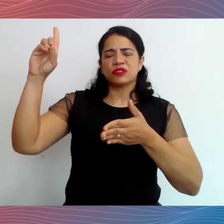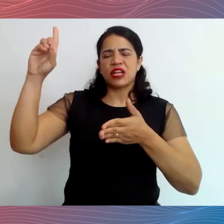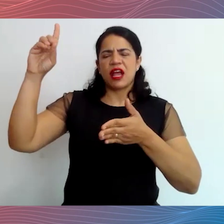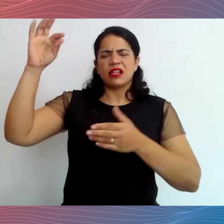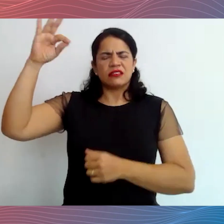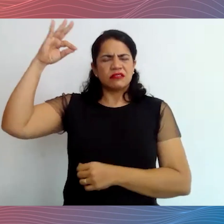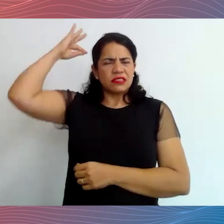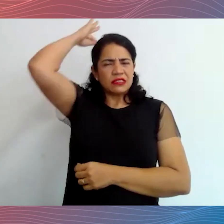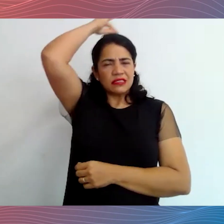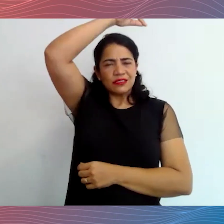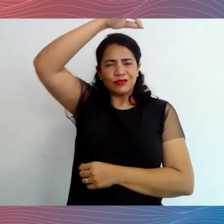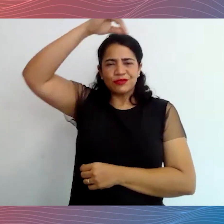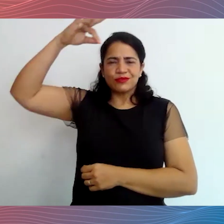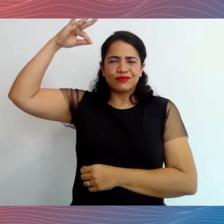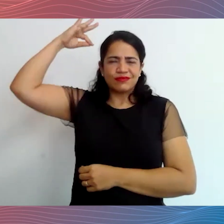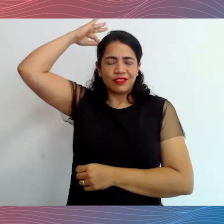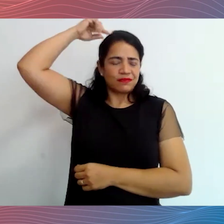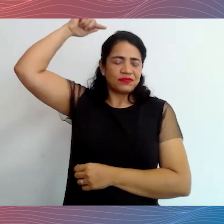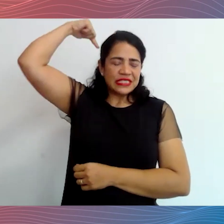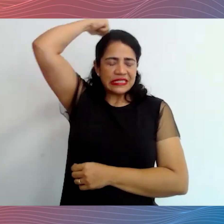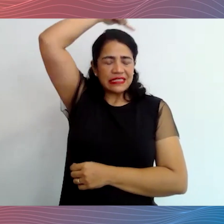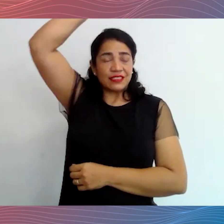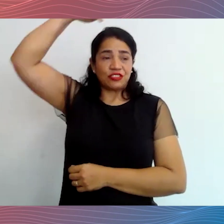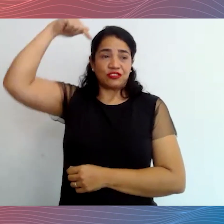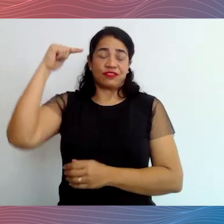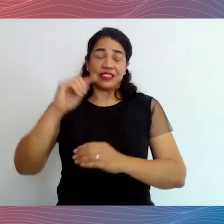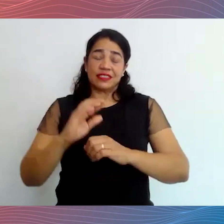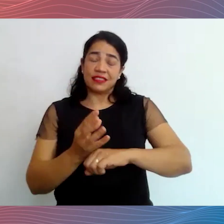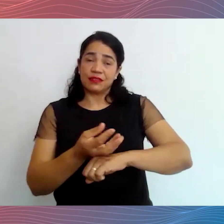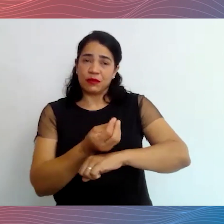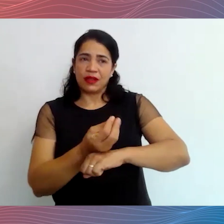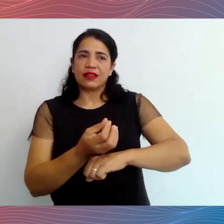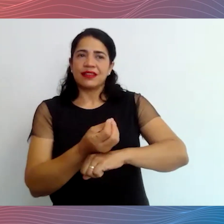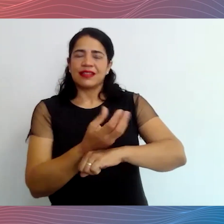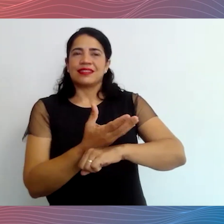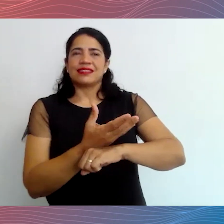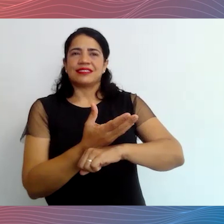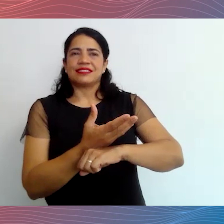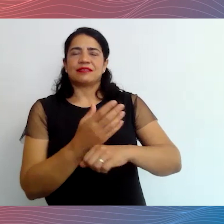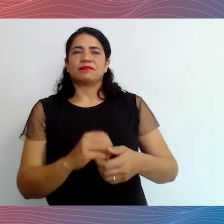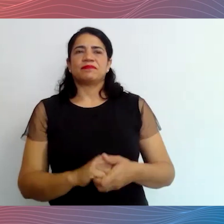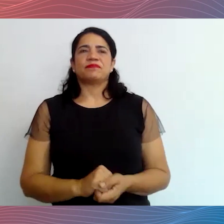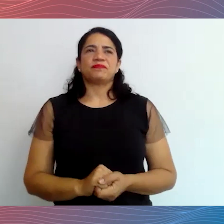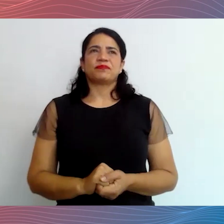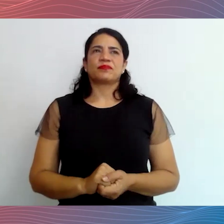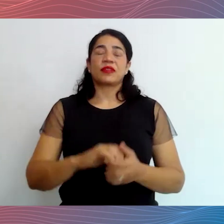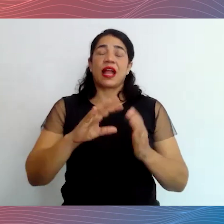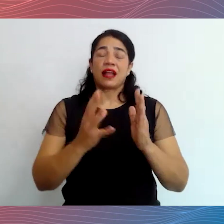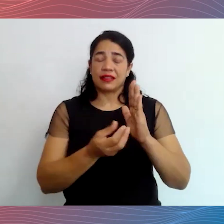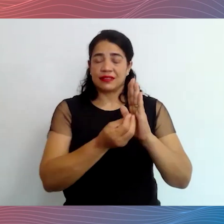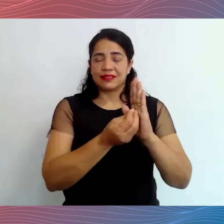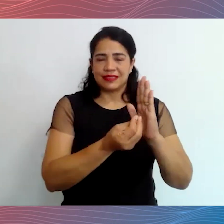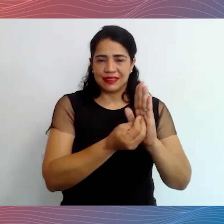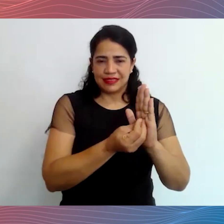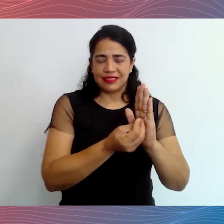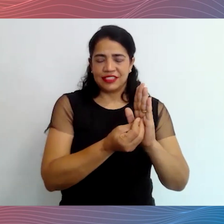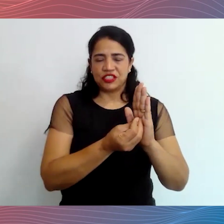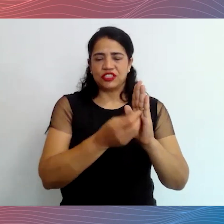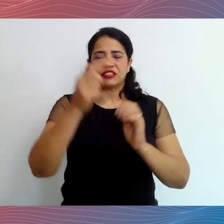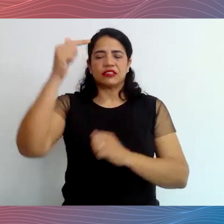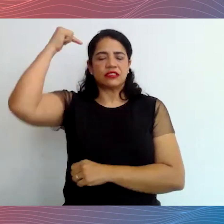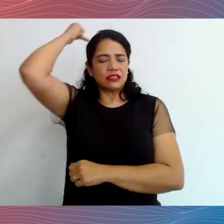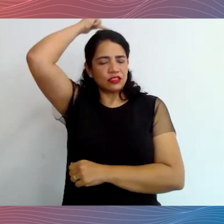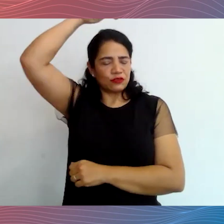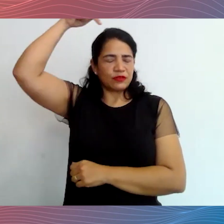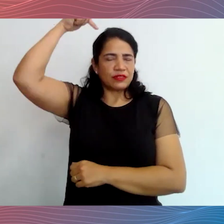fluir desse rio, e essa graça também traz todos os atributos